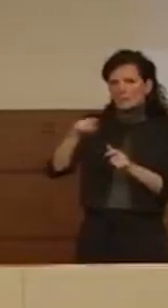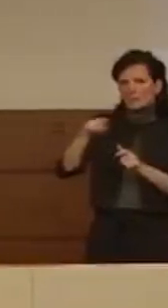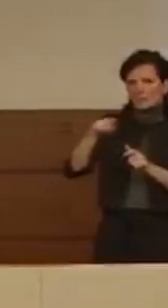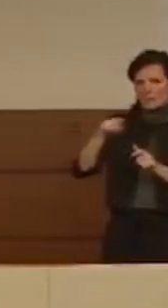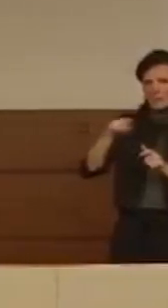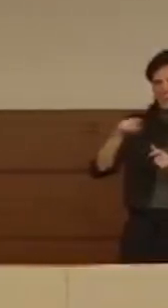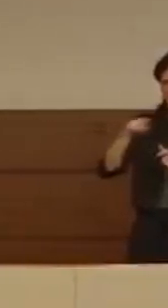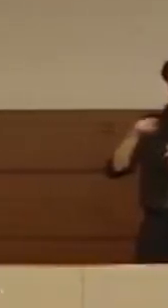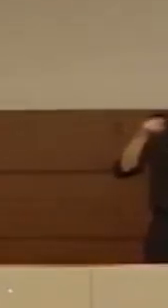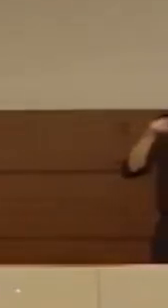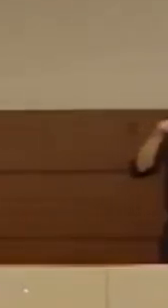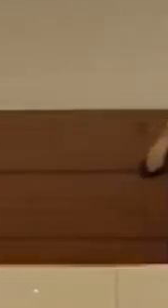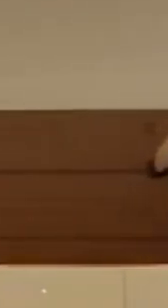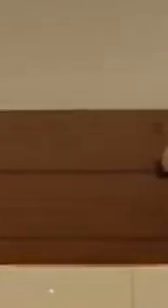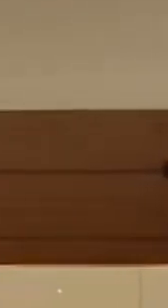prevenzione.